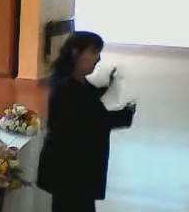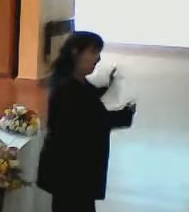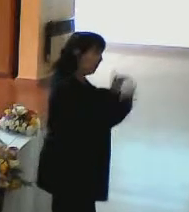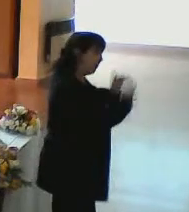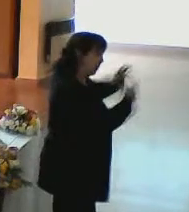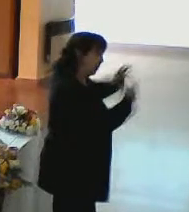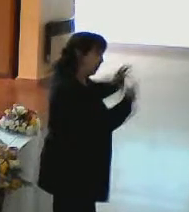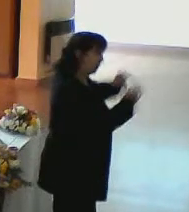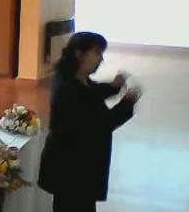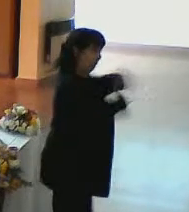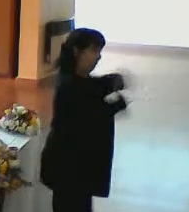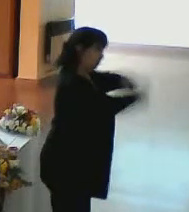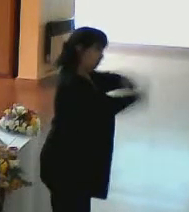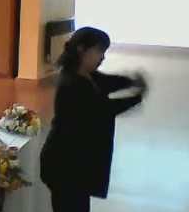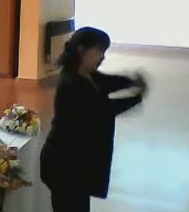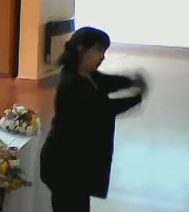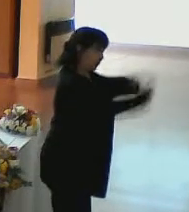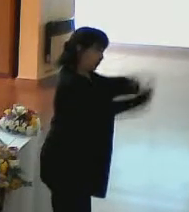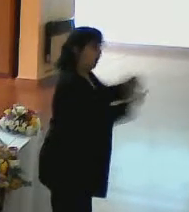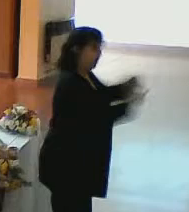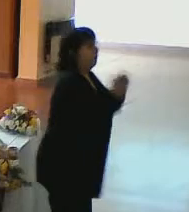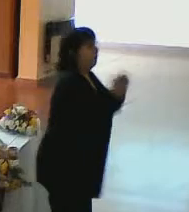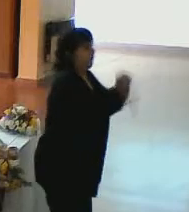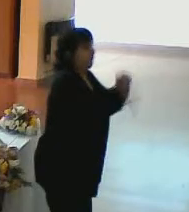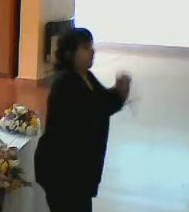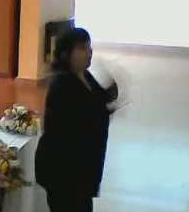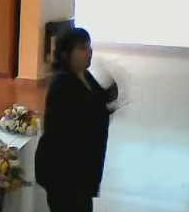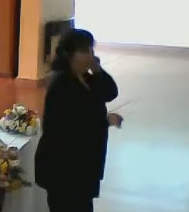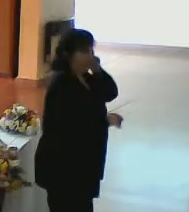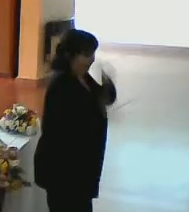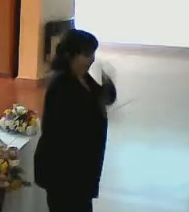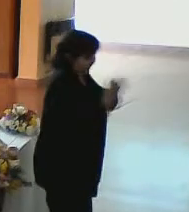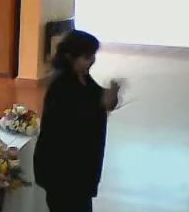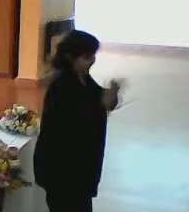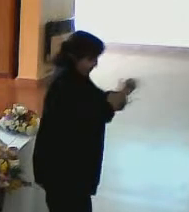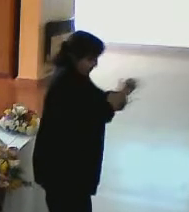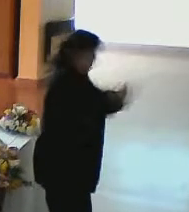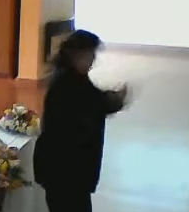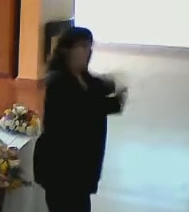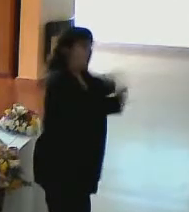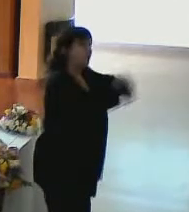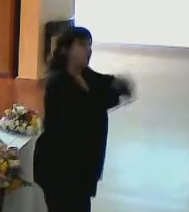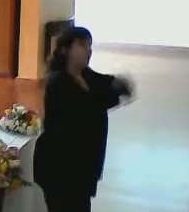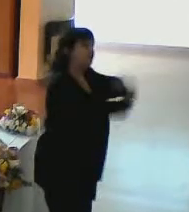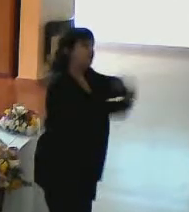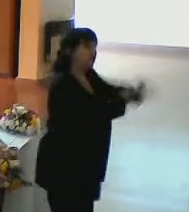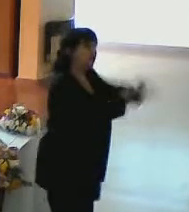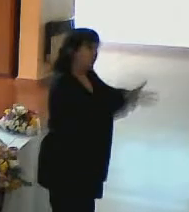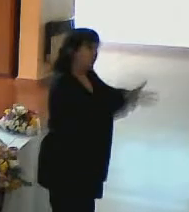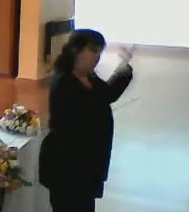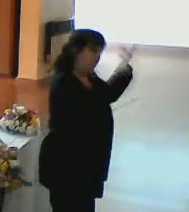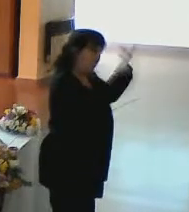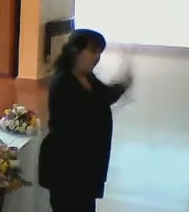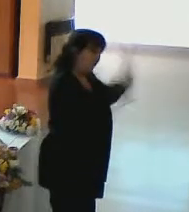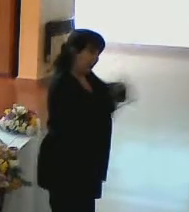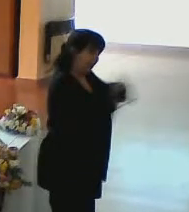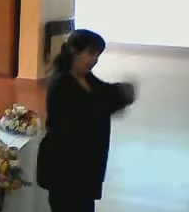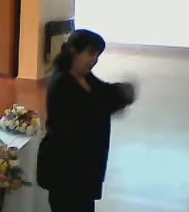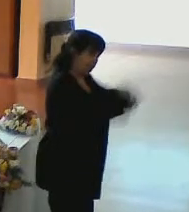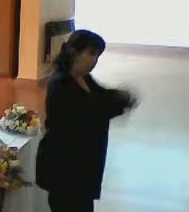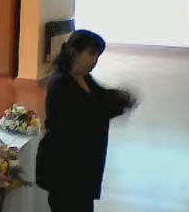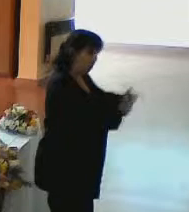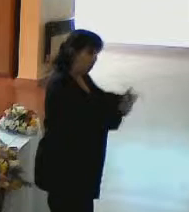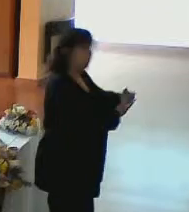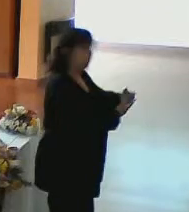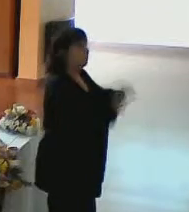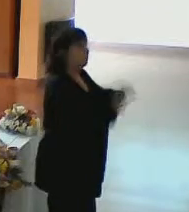sigue progresando en una secuencia determinada. Es un proceso dinámico en la cual va a participar el